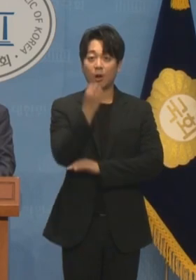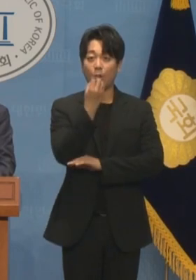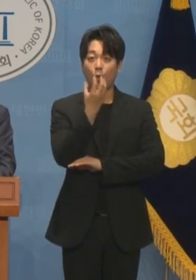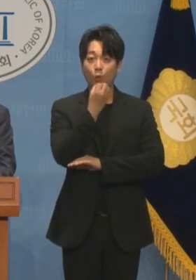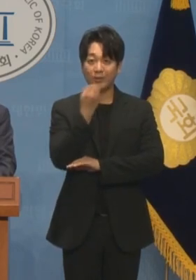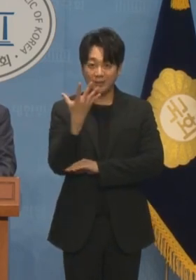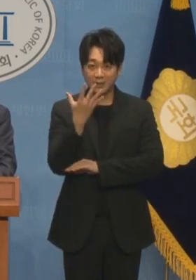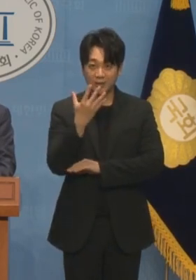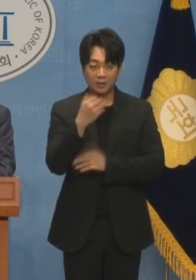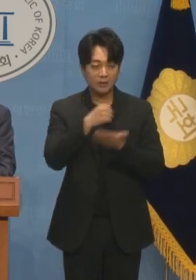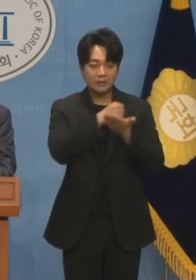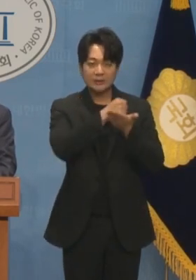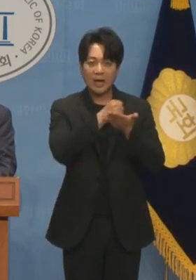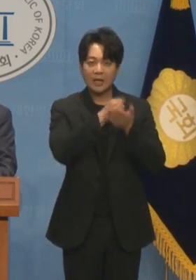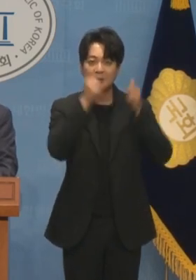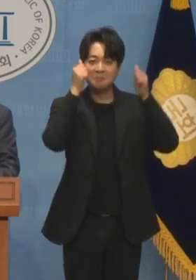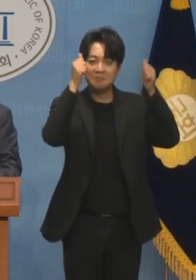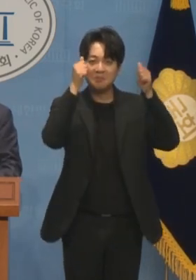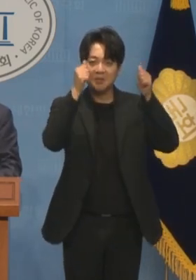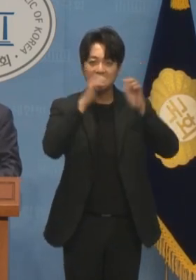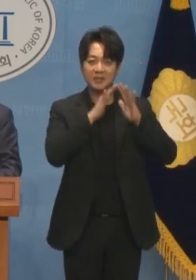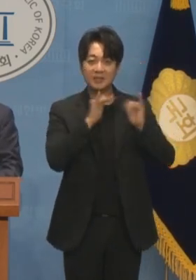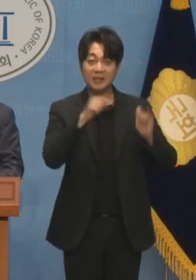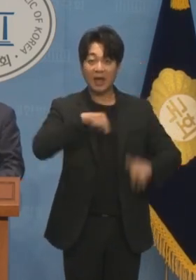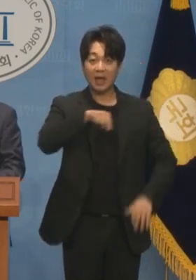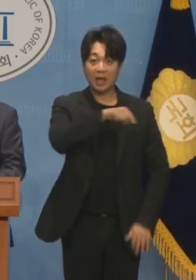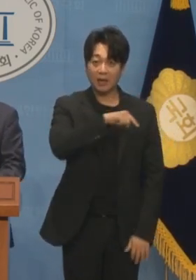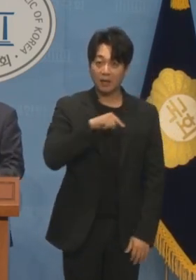사이비 무속인들의 국정개입 의혹 제기에